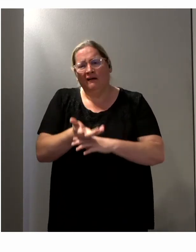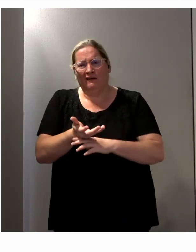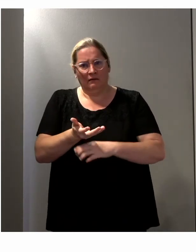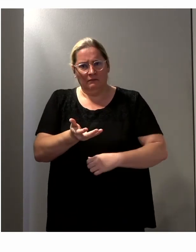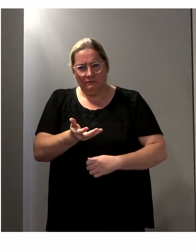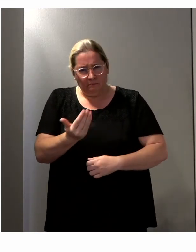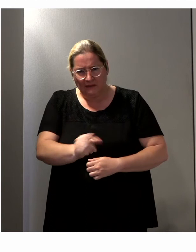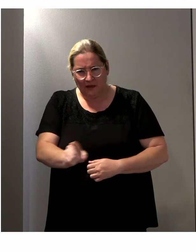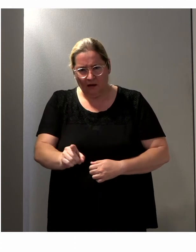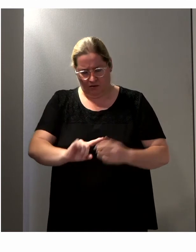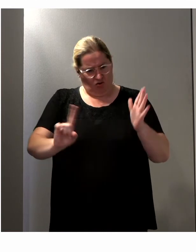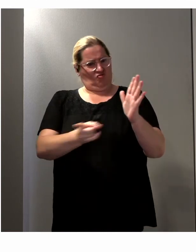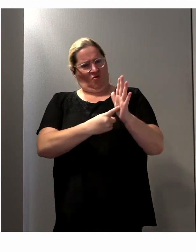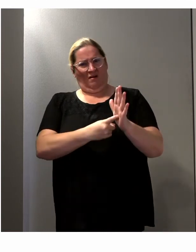Et